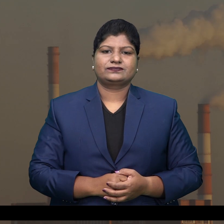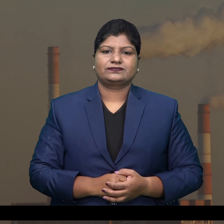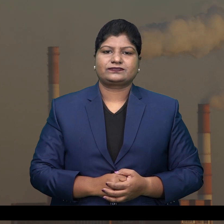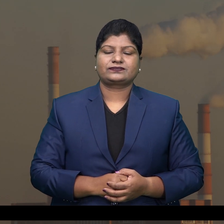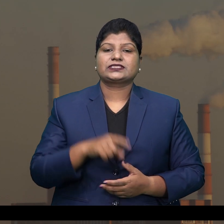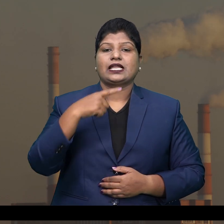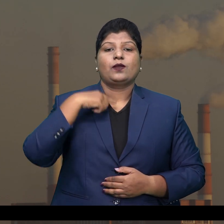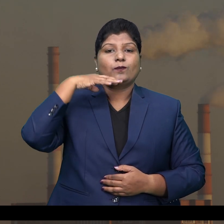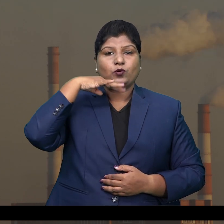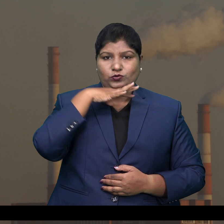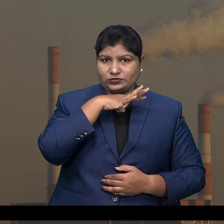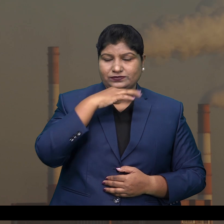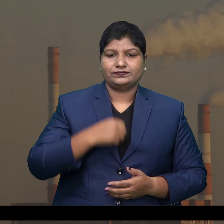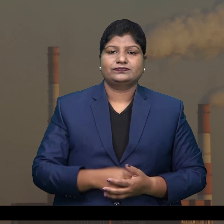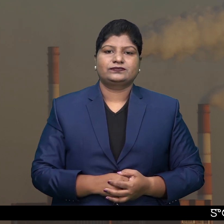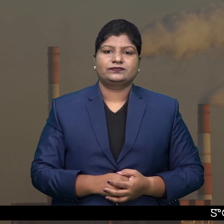కాలుష్యం,